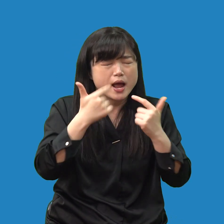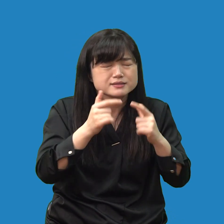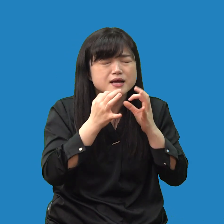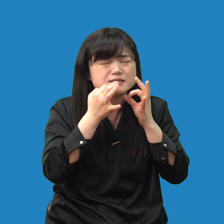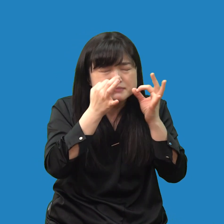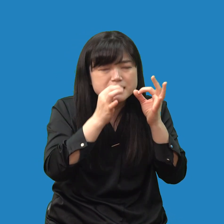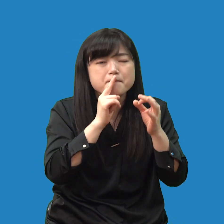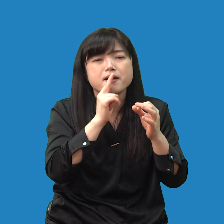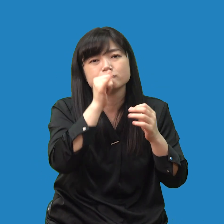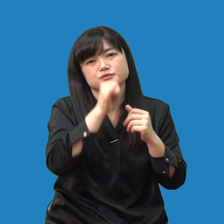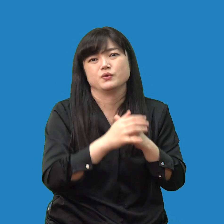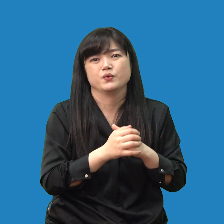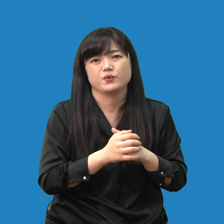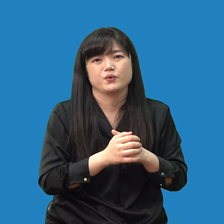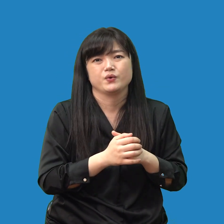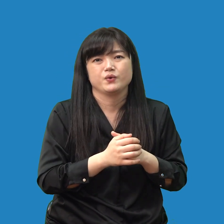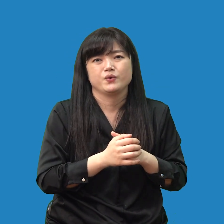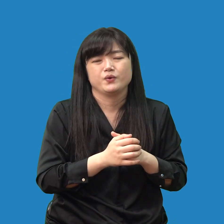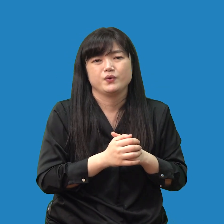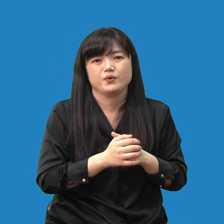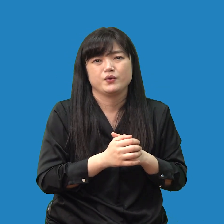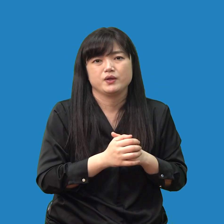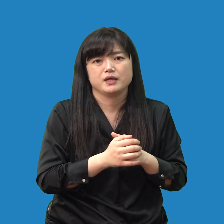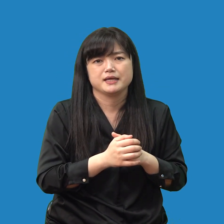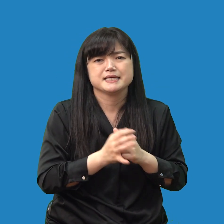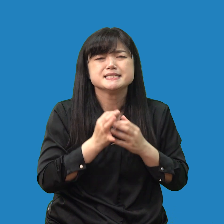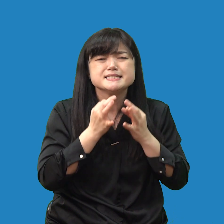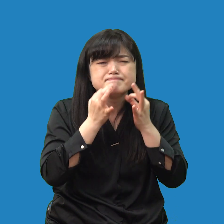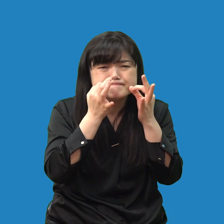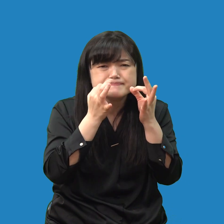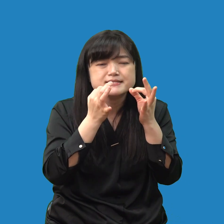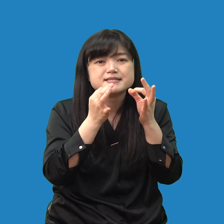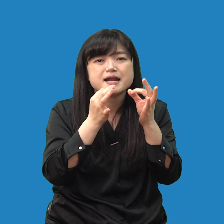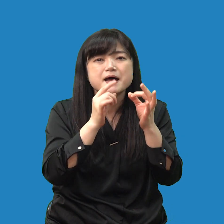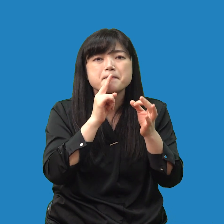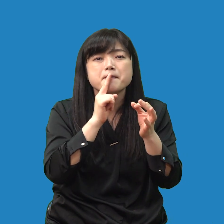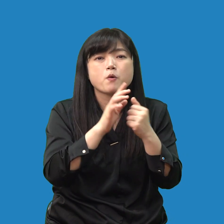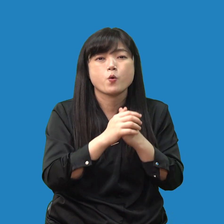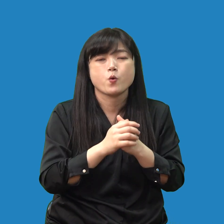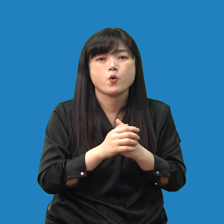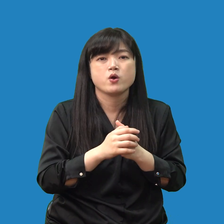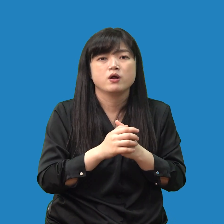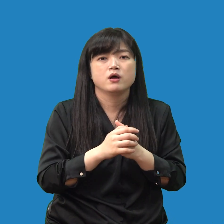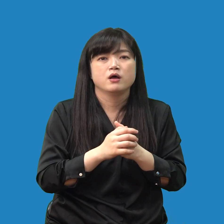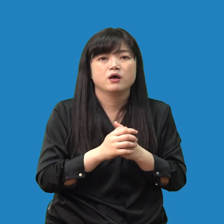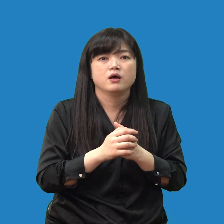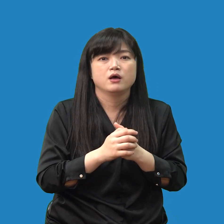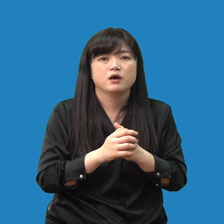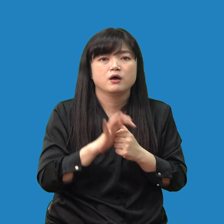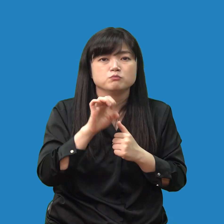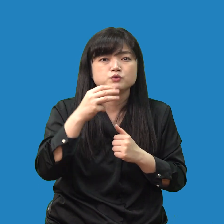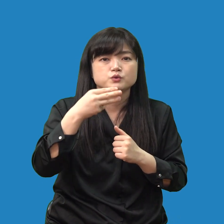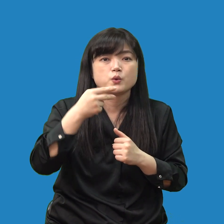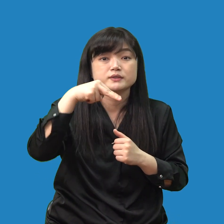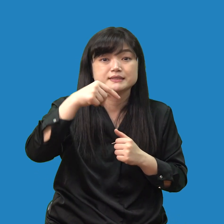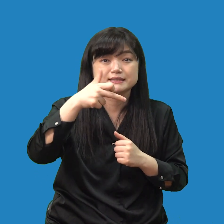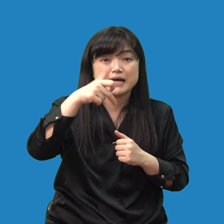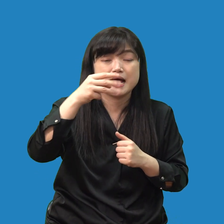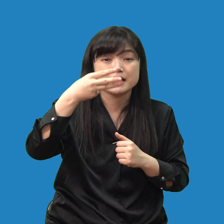항상 힘쓰라 그렇게 말합니다. 여기에 힘쓰라, 여기에 사용된 동사